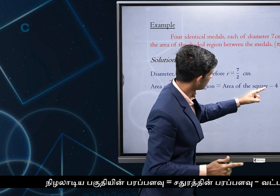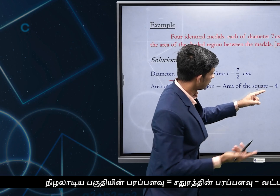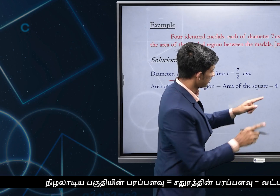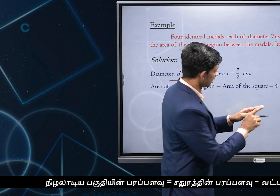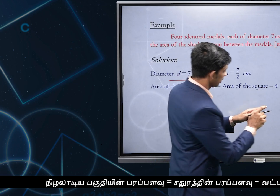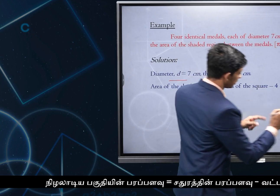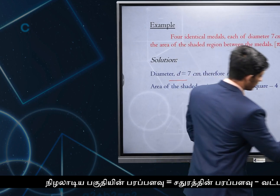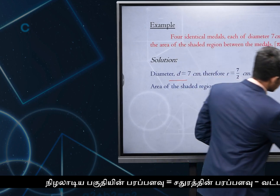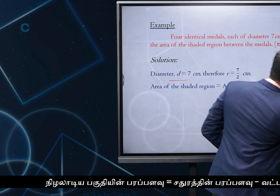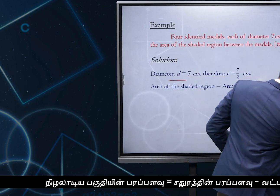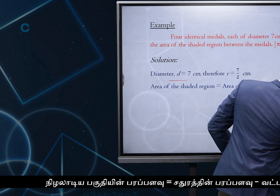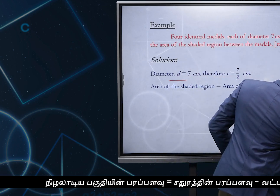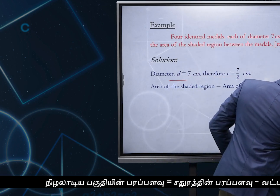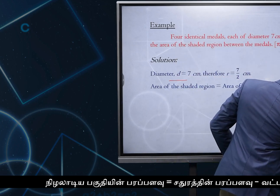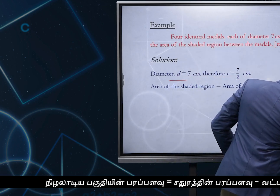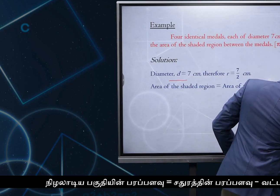4 பெருக்கல் a.